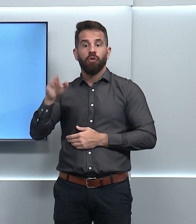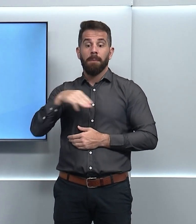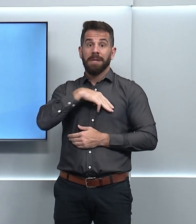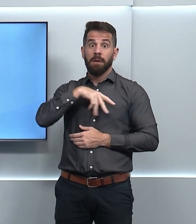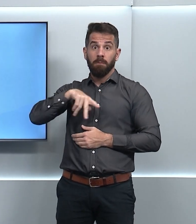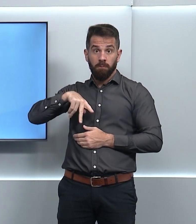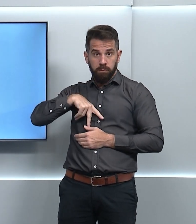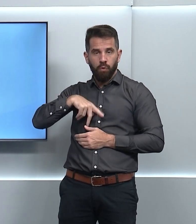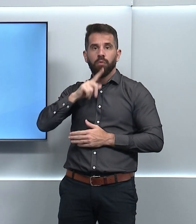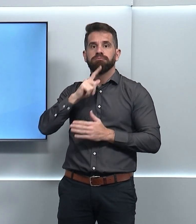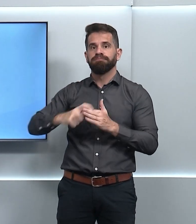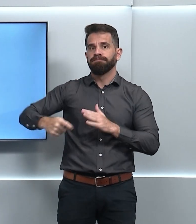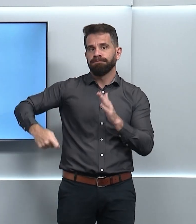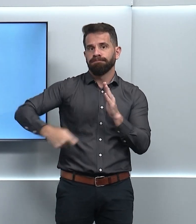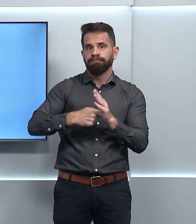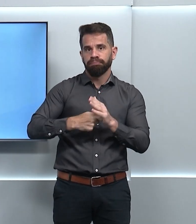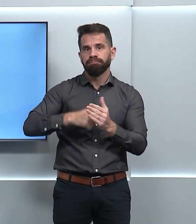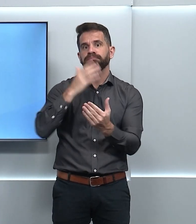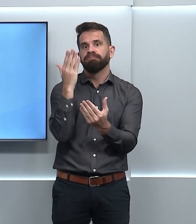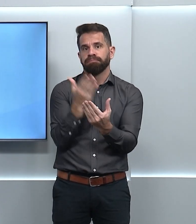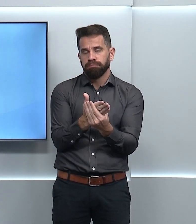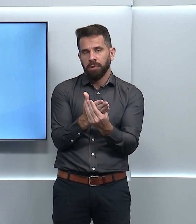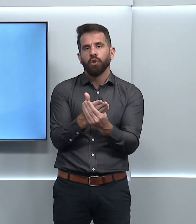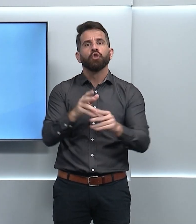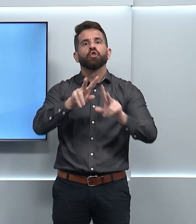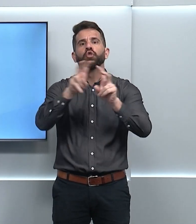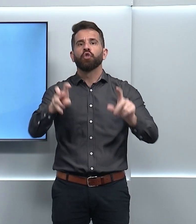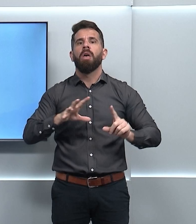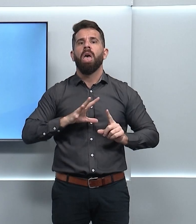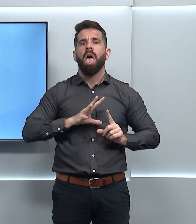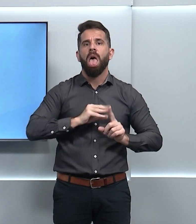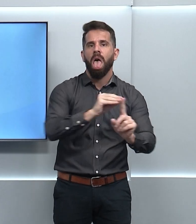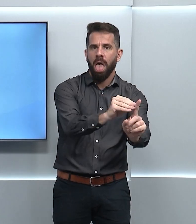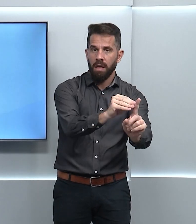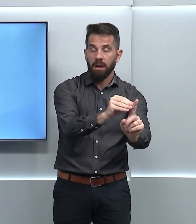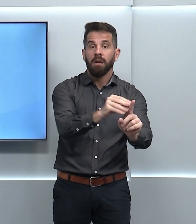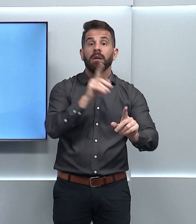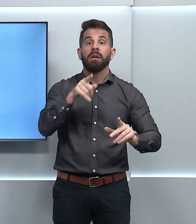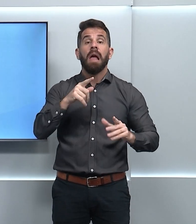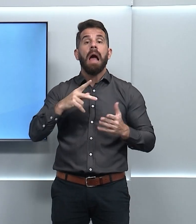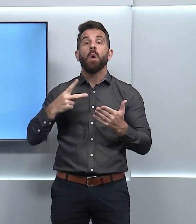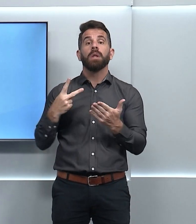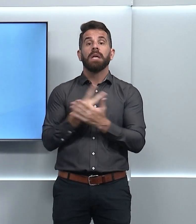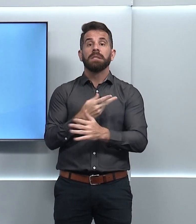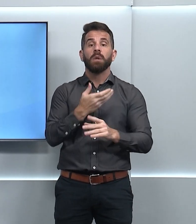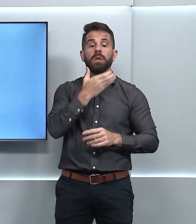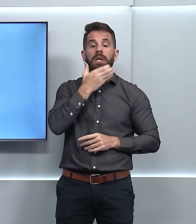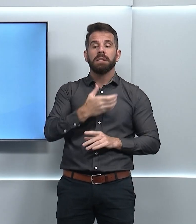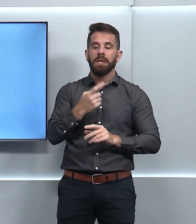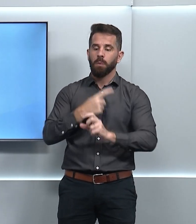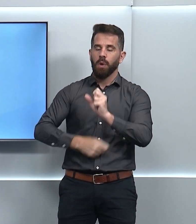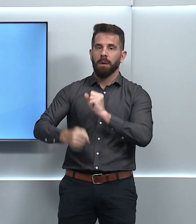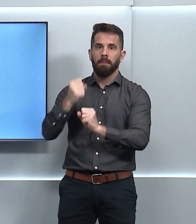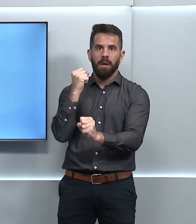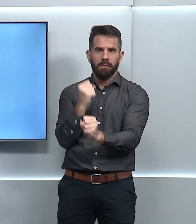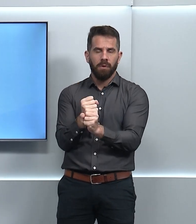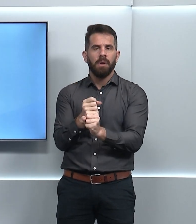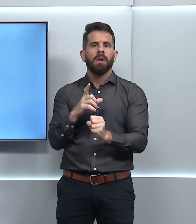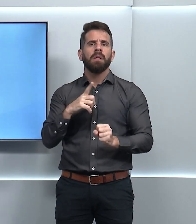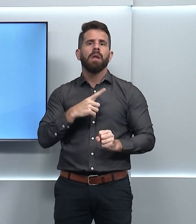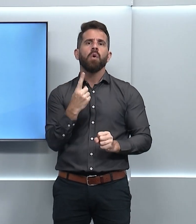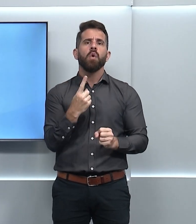aqui em Goiânia. A acusação fala sobre um crime denunciado em dezembro do ano passado e que teria ocorrido durante um